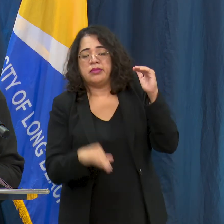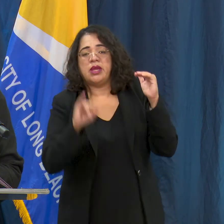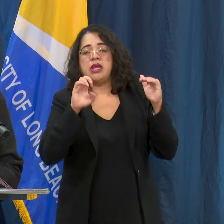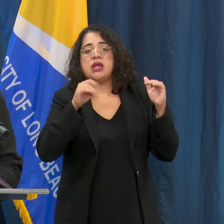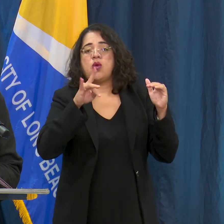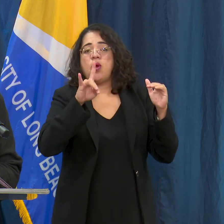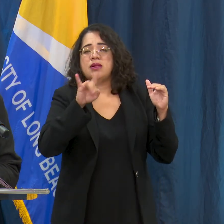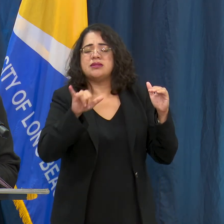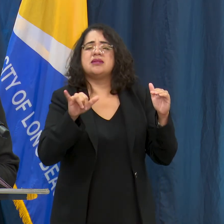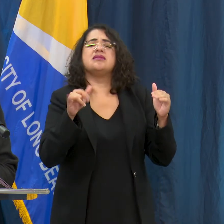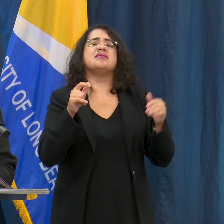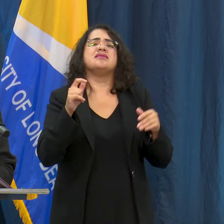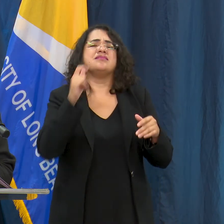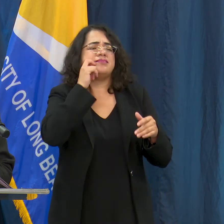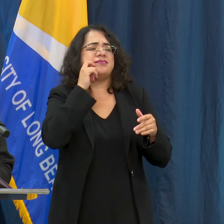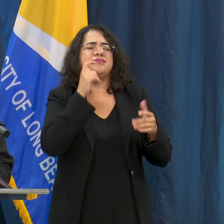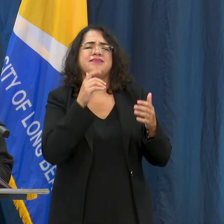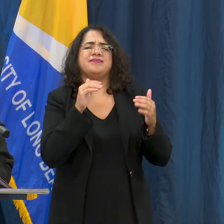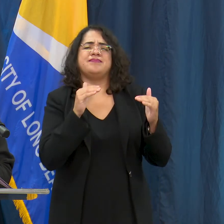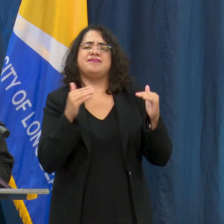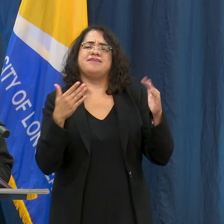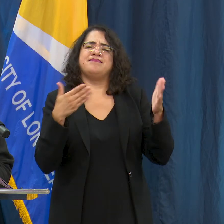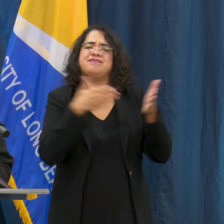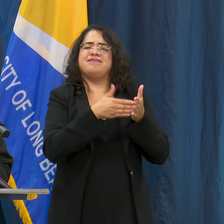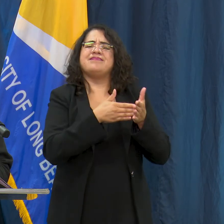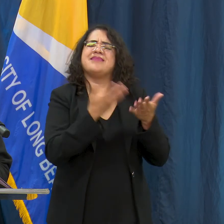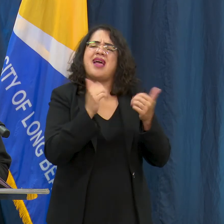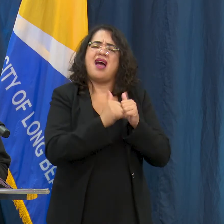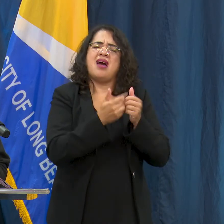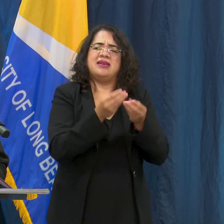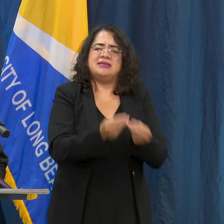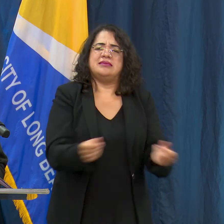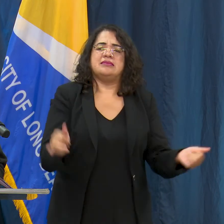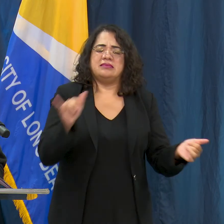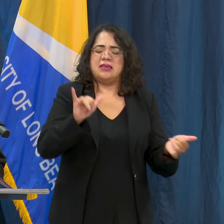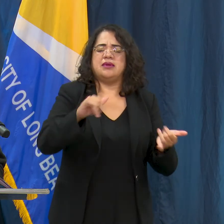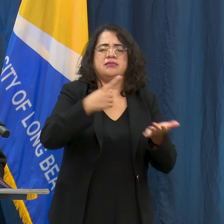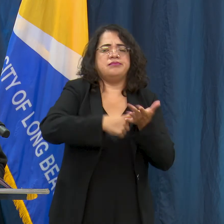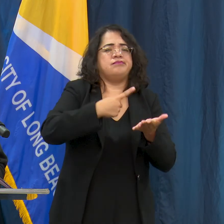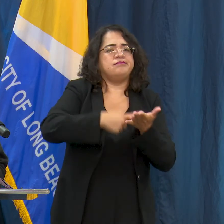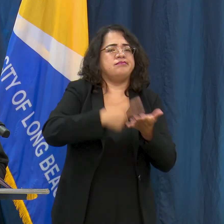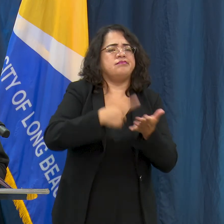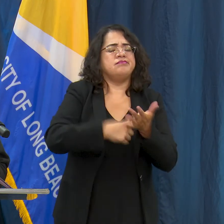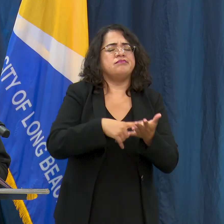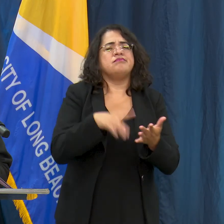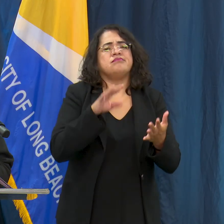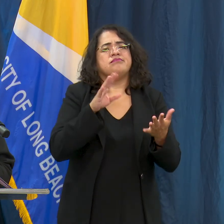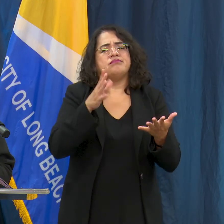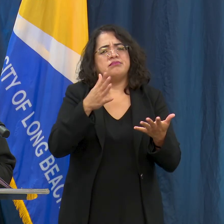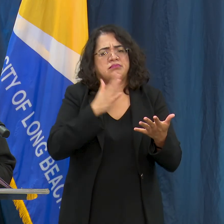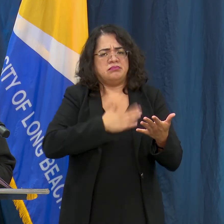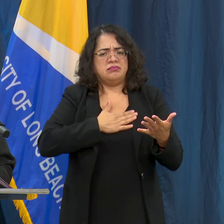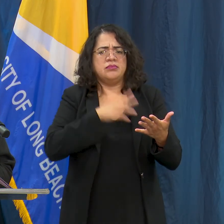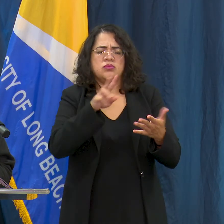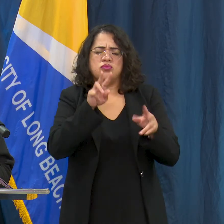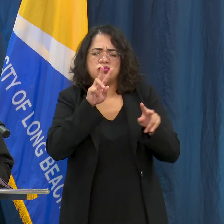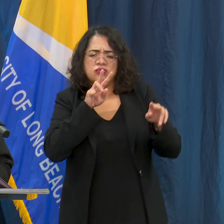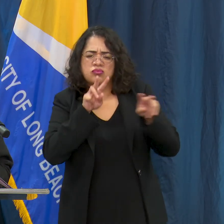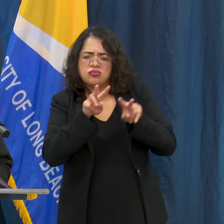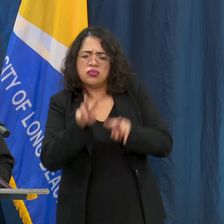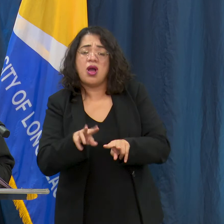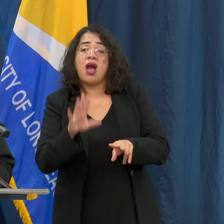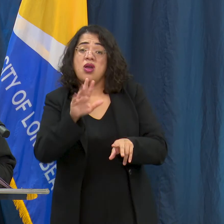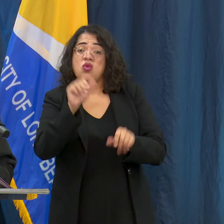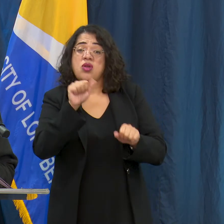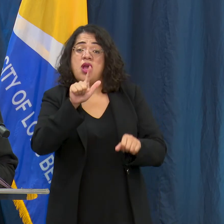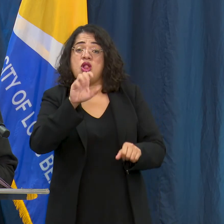más información sobre la sesión el martes, así como las fechas y horas para las sesiones adicionales y transcripciones de las que ya